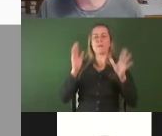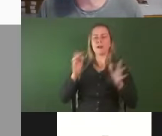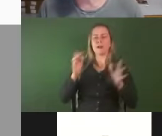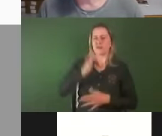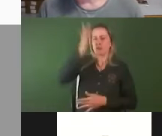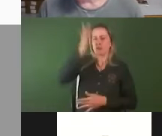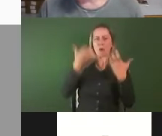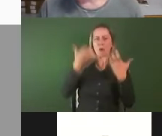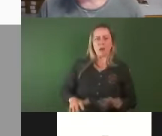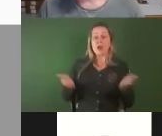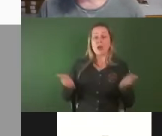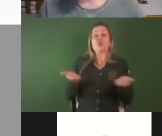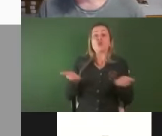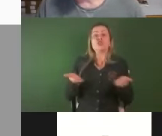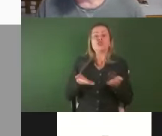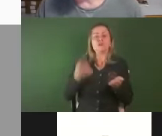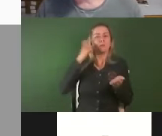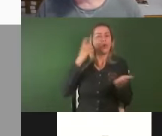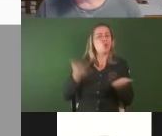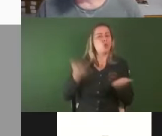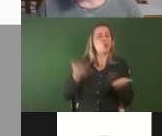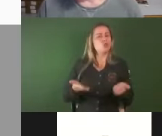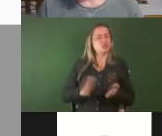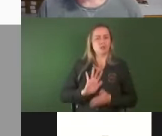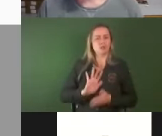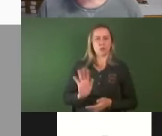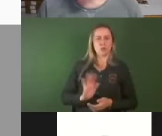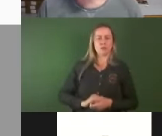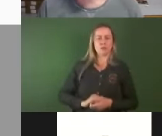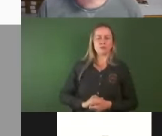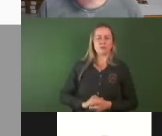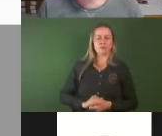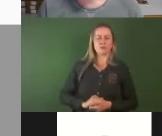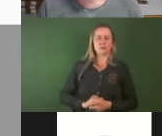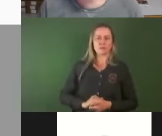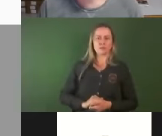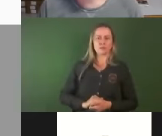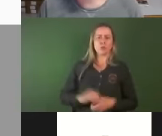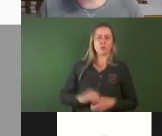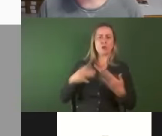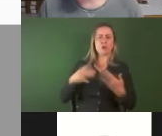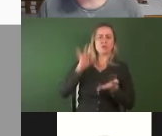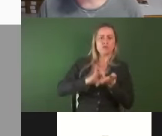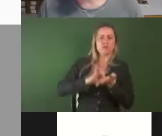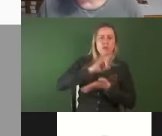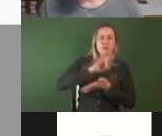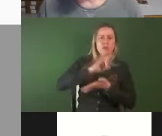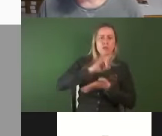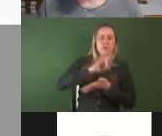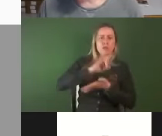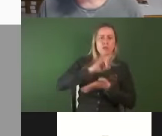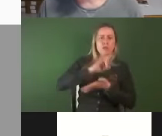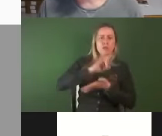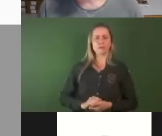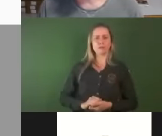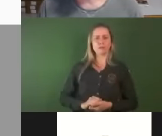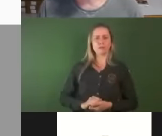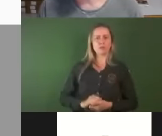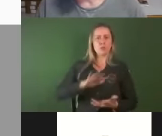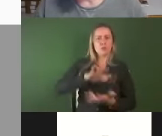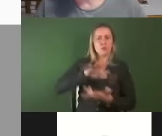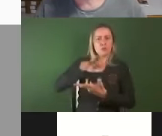do hoje. Como é que eles vivem hoje? Qual é o registro que eles querem deixar na vida, no mundo, sobre o que eles